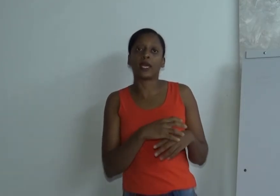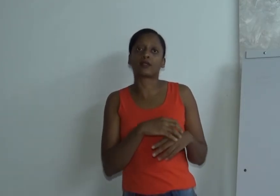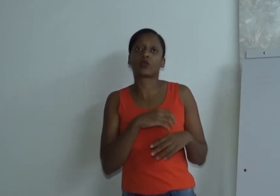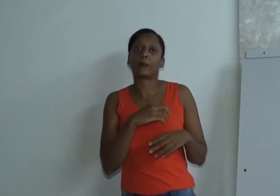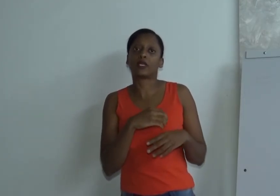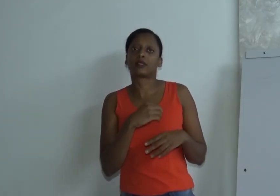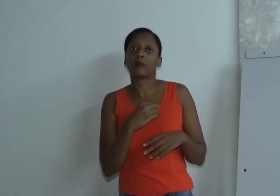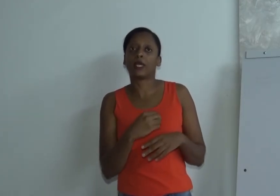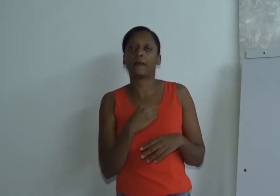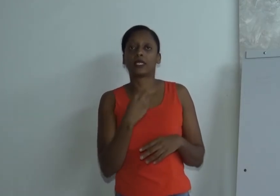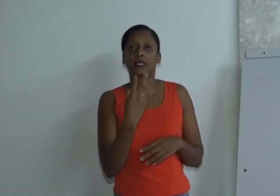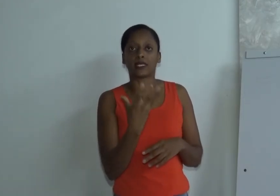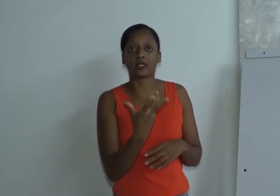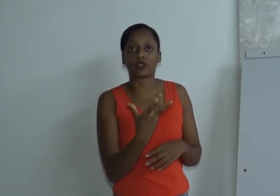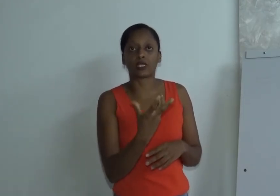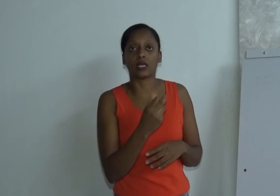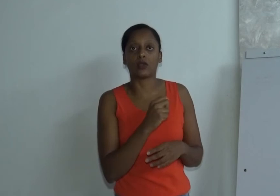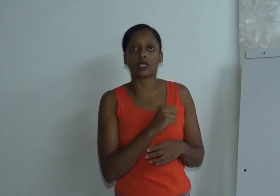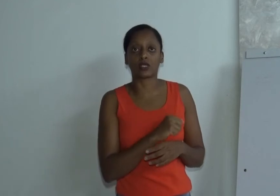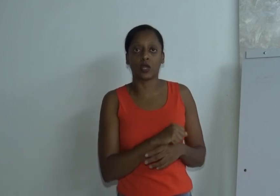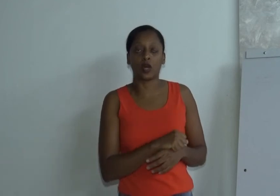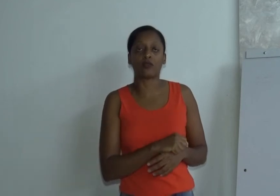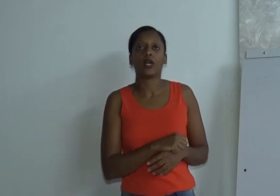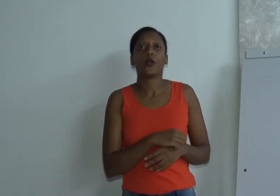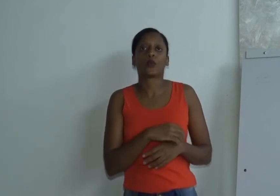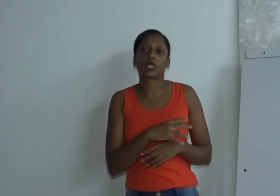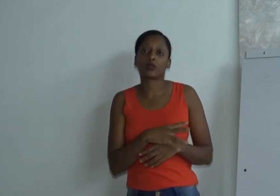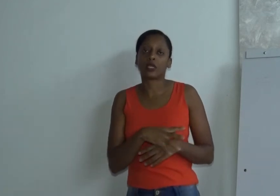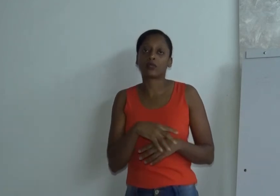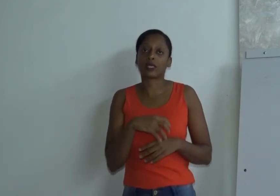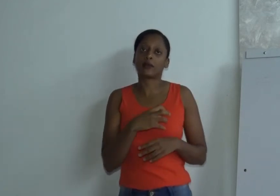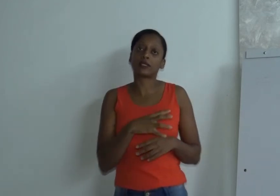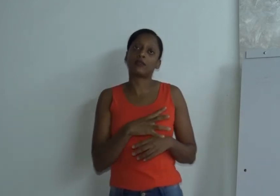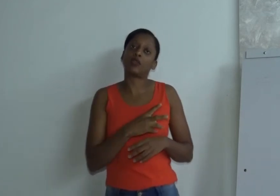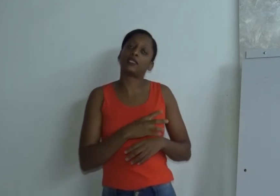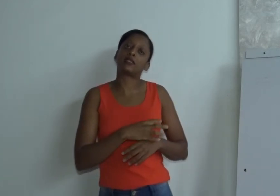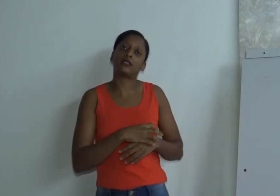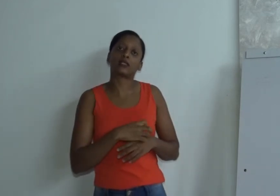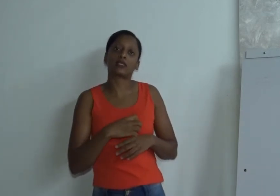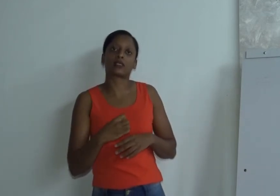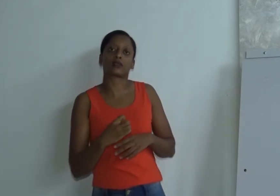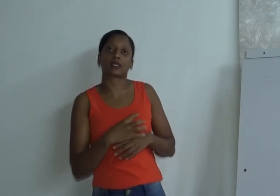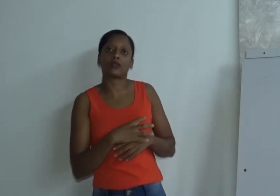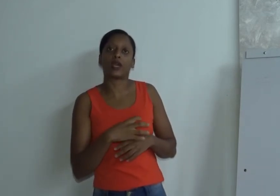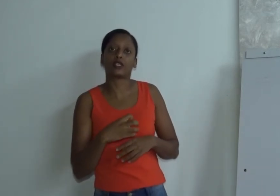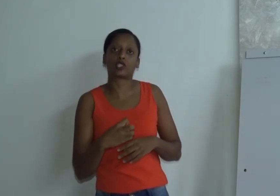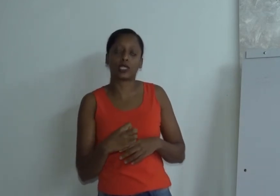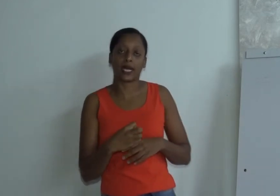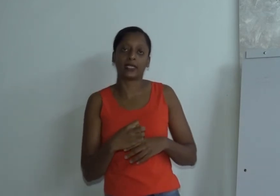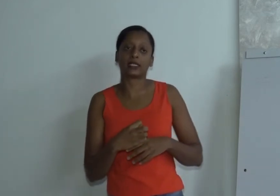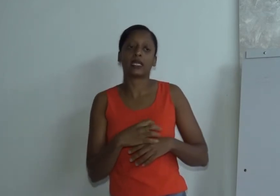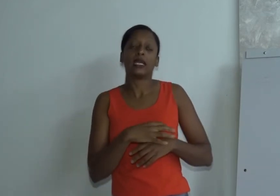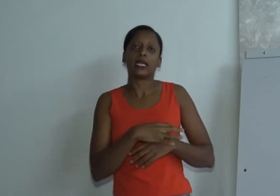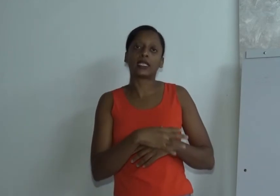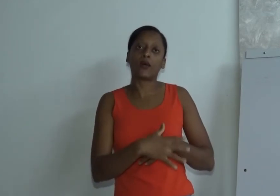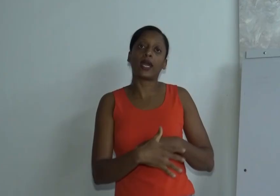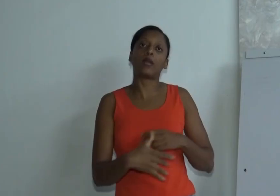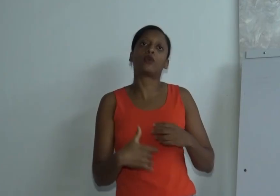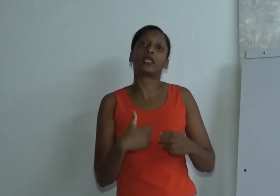começo a perceber a presença de células novas, porque eu tenho células envelhecidas que estão sendo retiradas. Então a